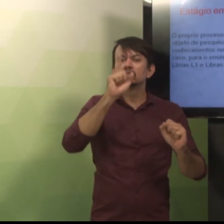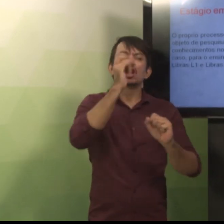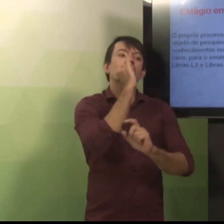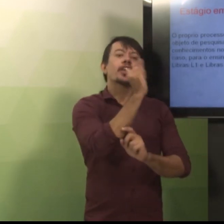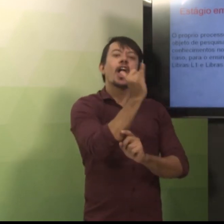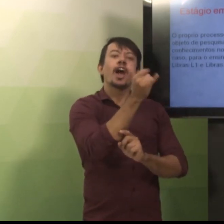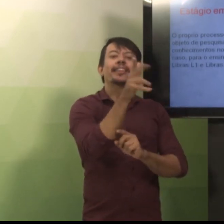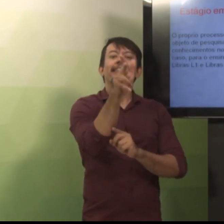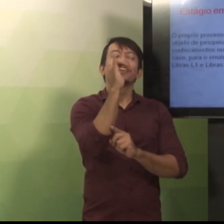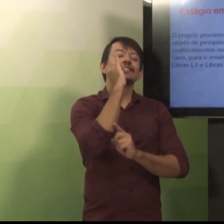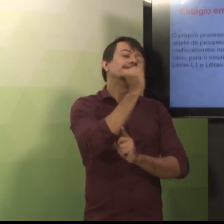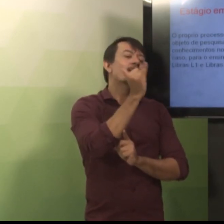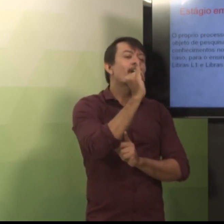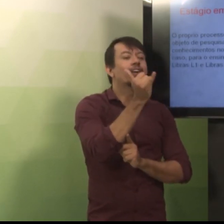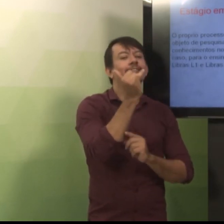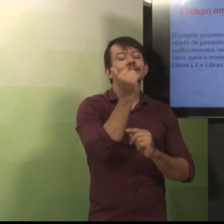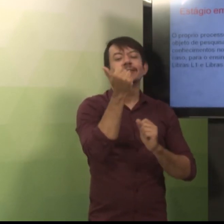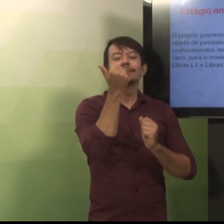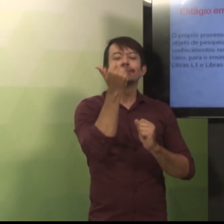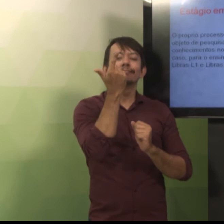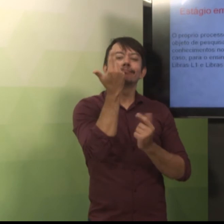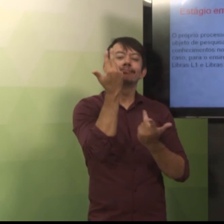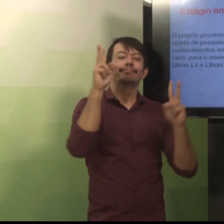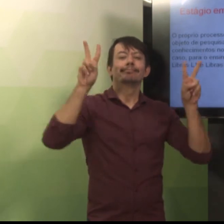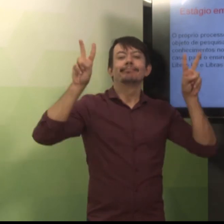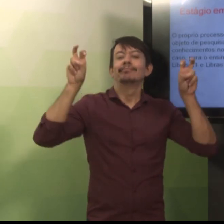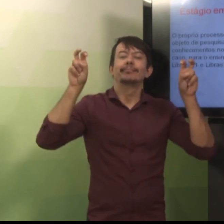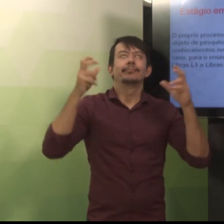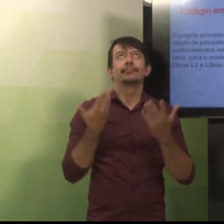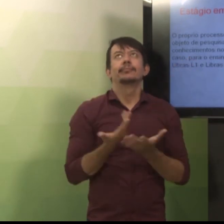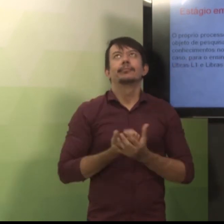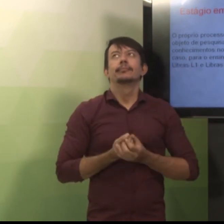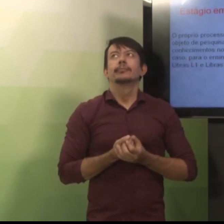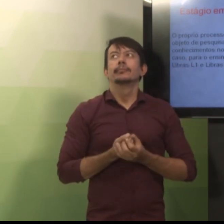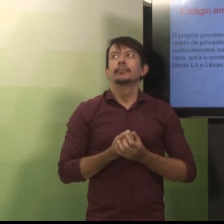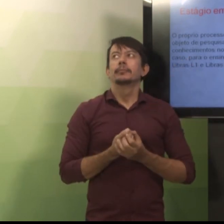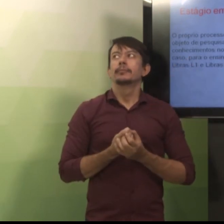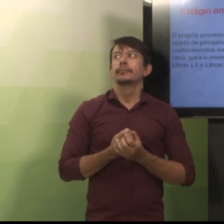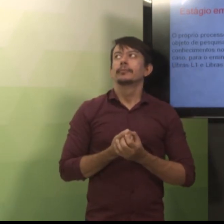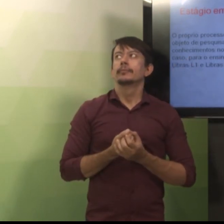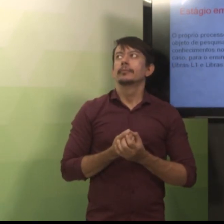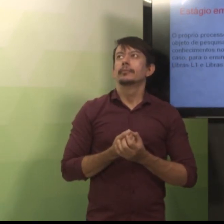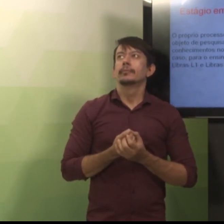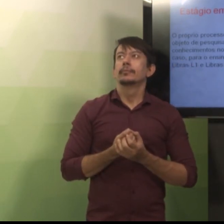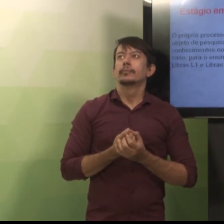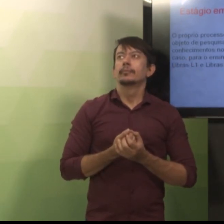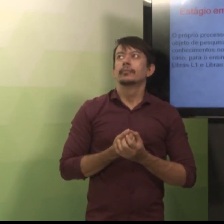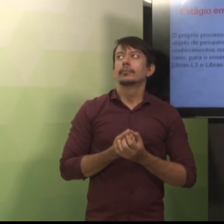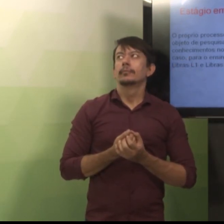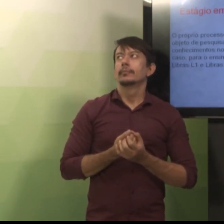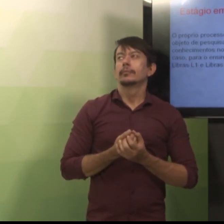e a literatura surda, eu posso contar histórias. Por exemplo,